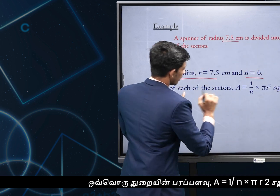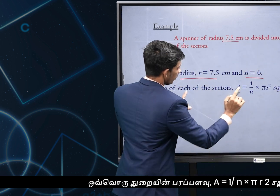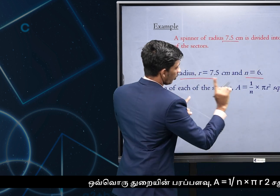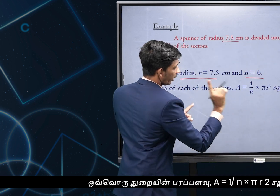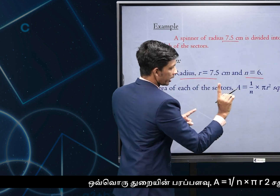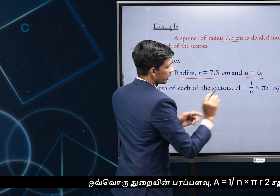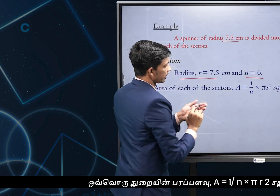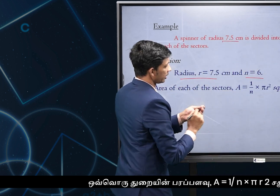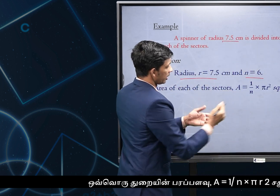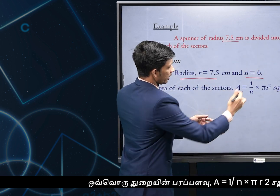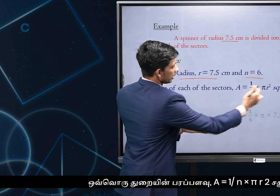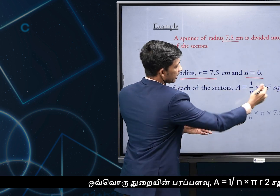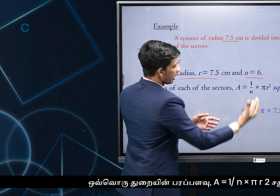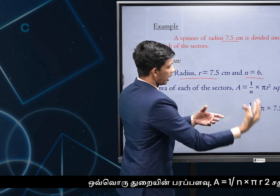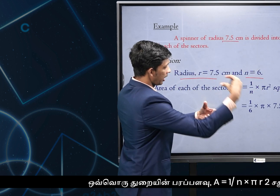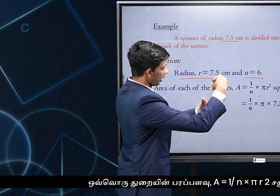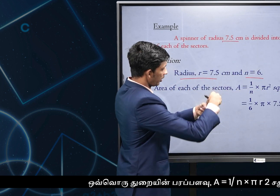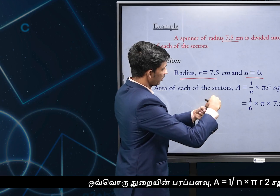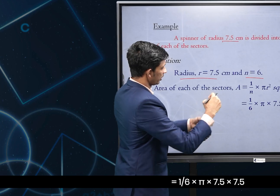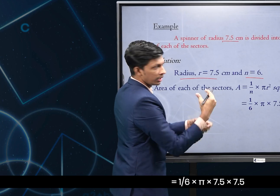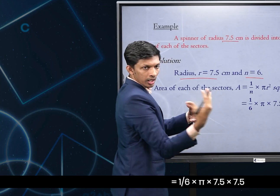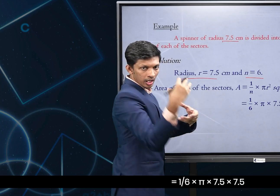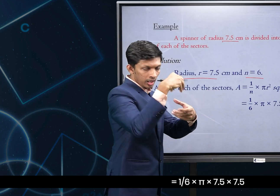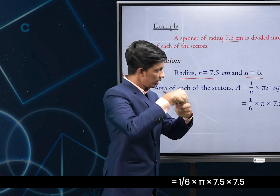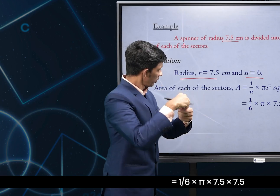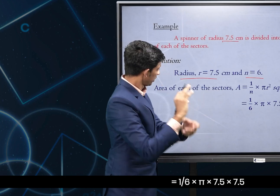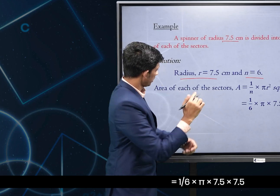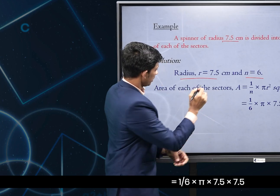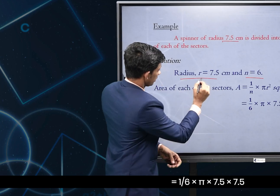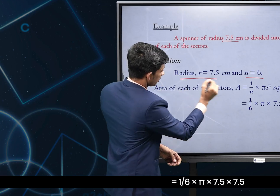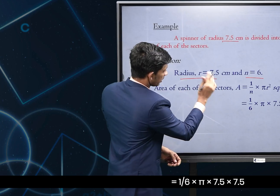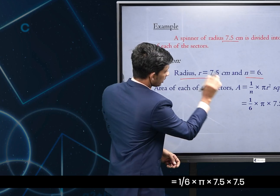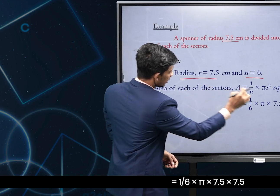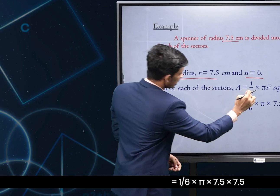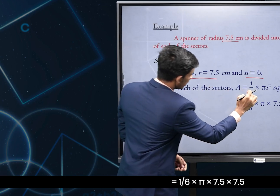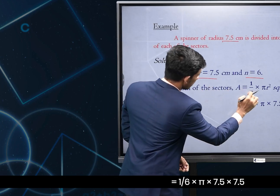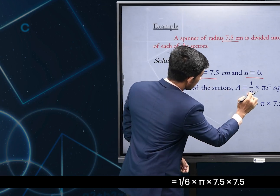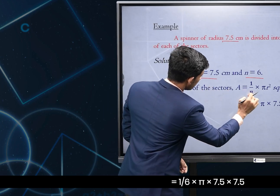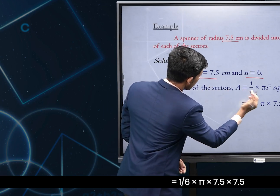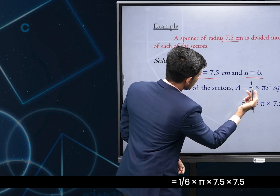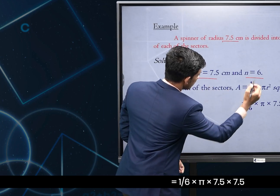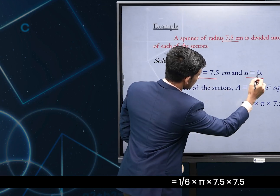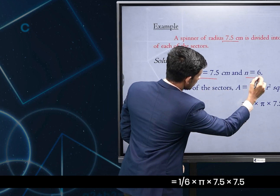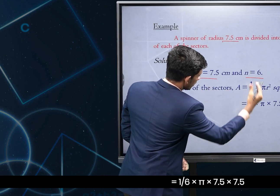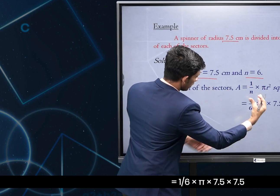2 சதுர அலகுகள். ஈடு 1 கீழ் 6 பெருக்கல்